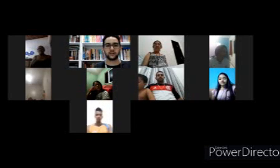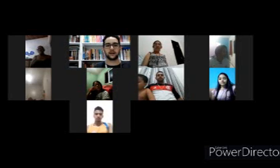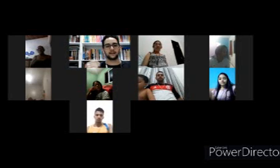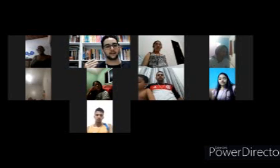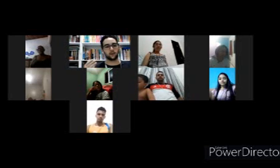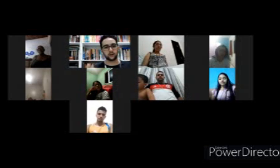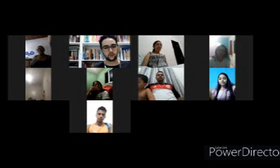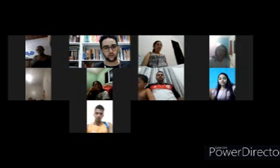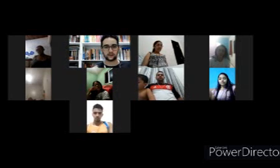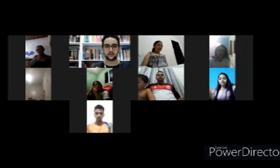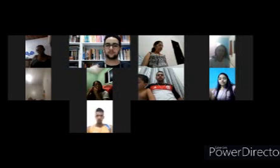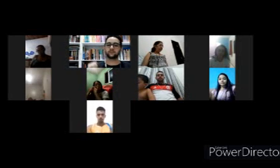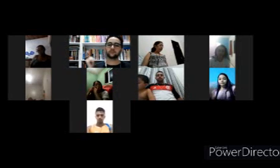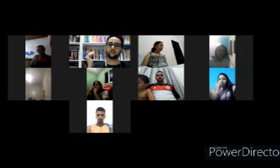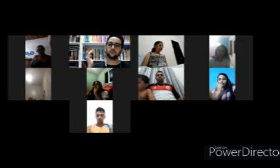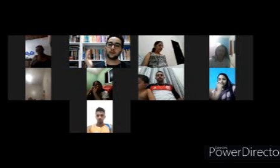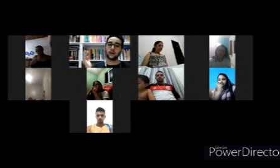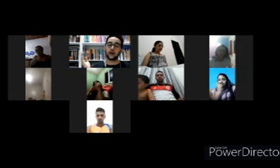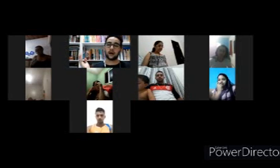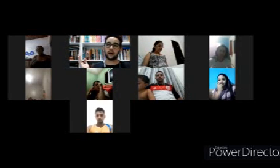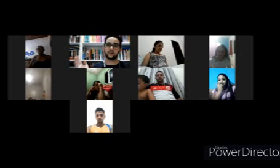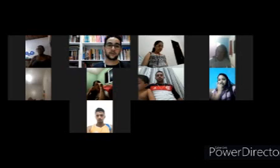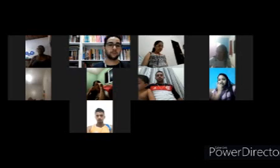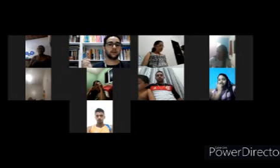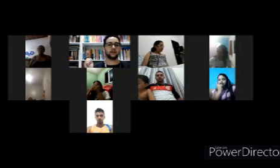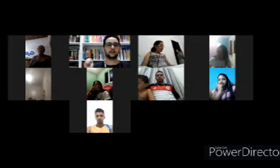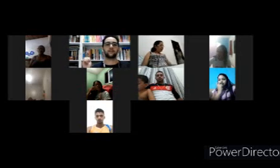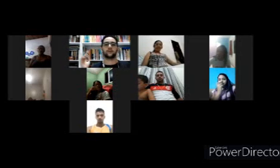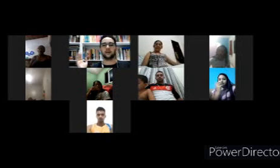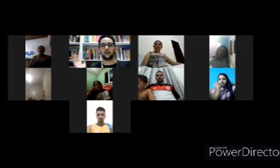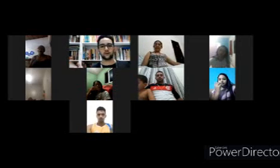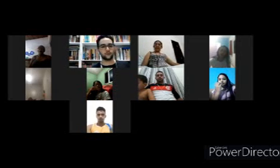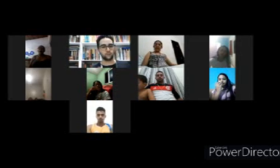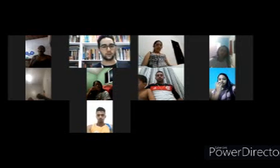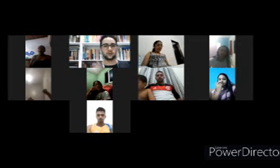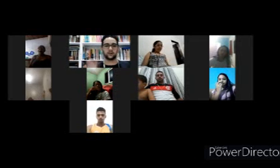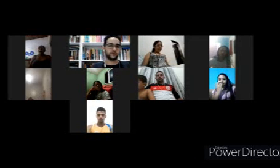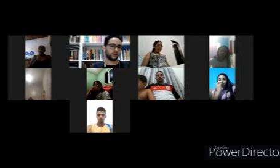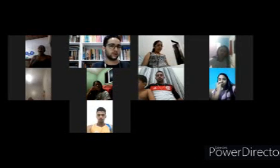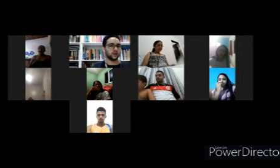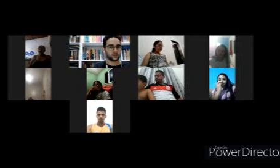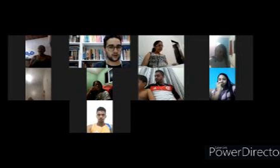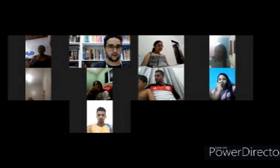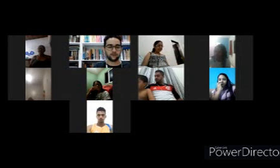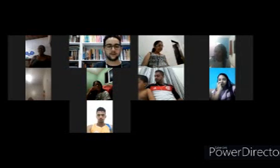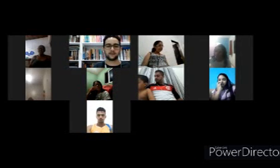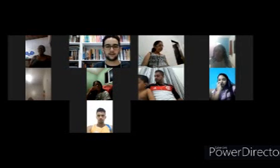datilologia, as saudações, as bebidas e as frutas. A gente vai deixar de lado essas